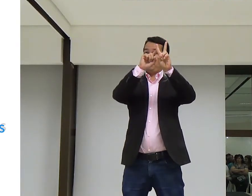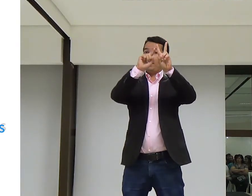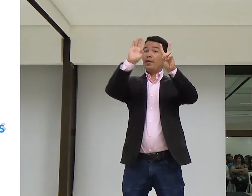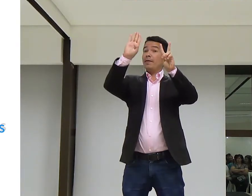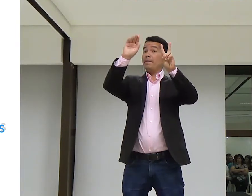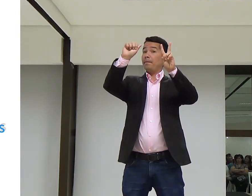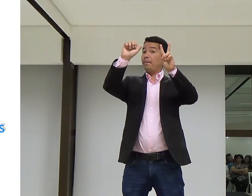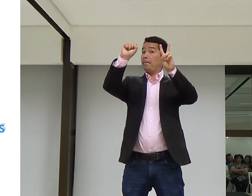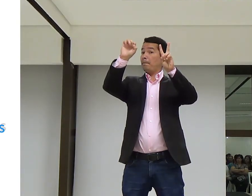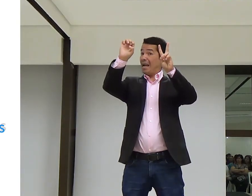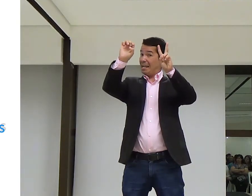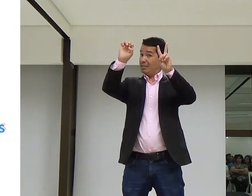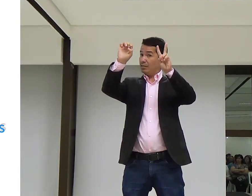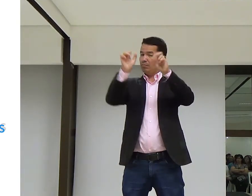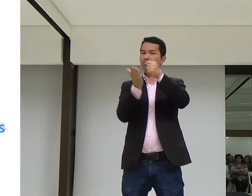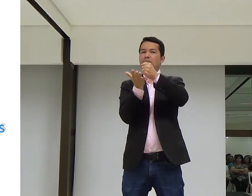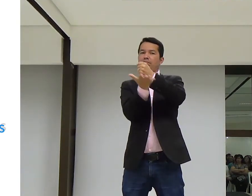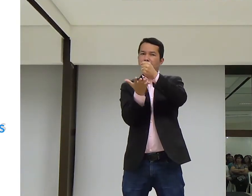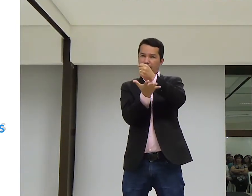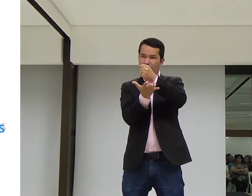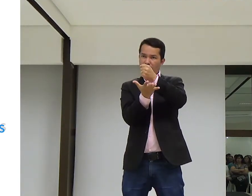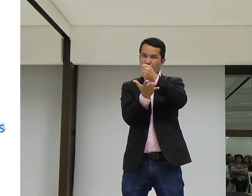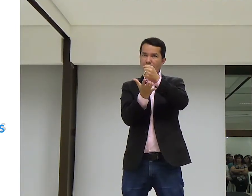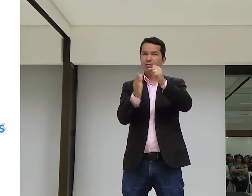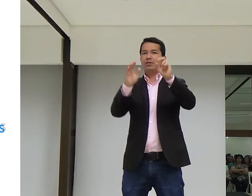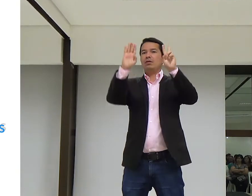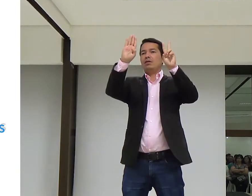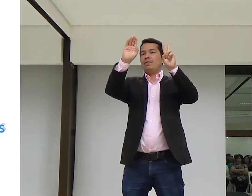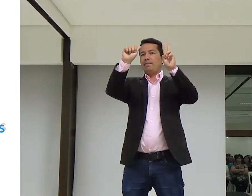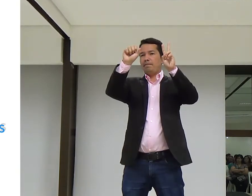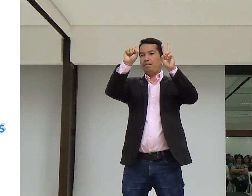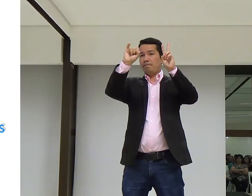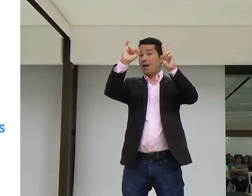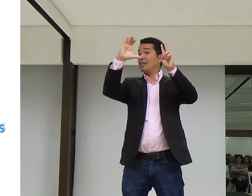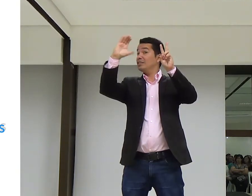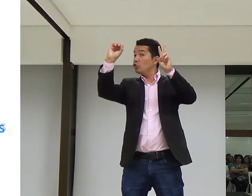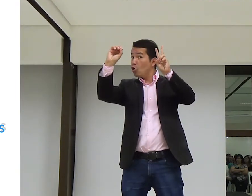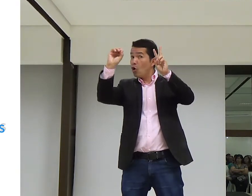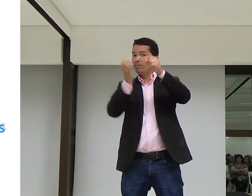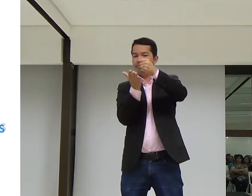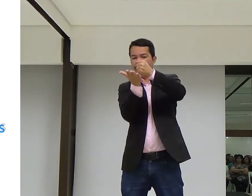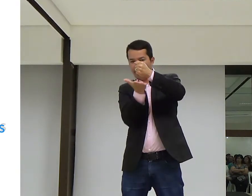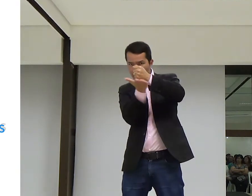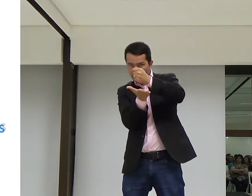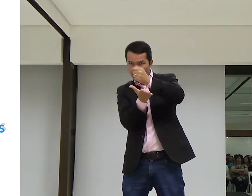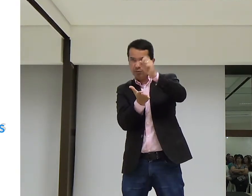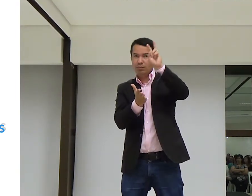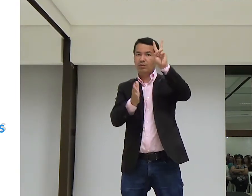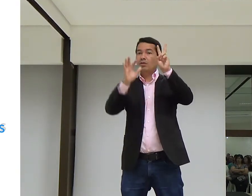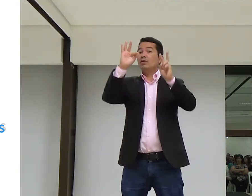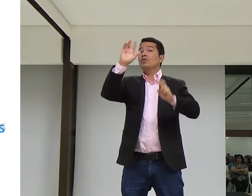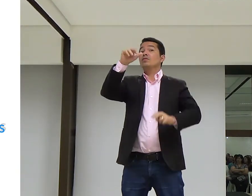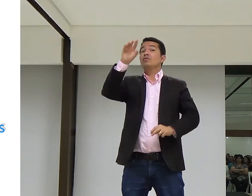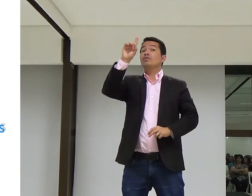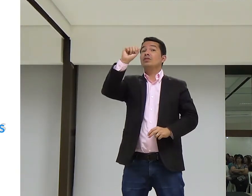Pode ter dois significados dessa palavra. A base ou então